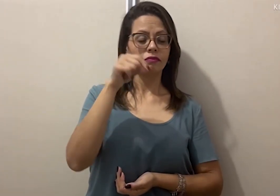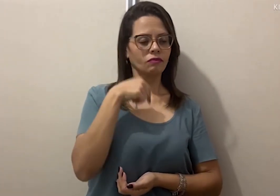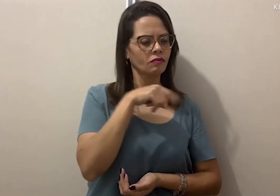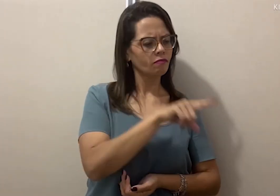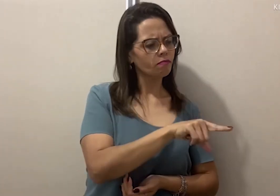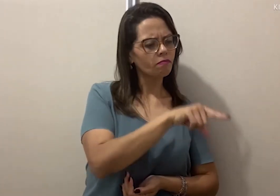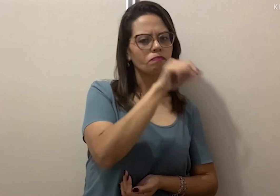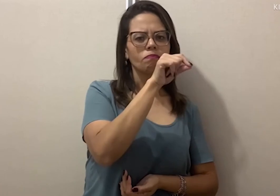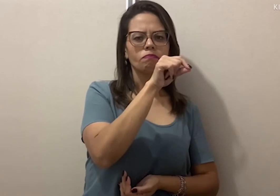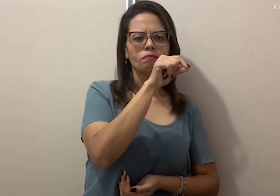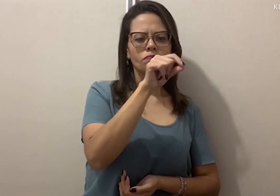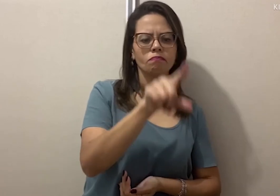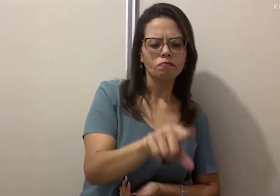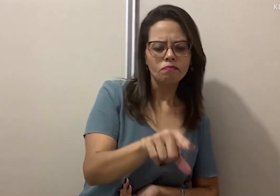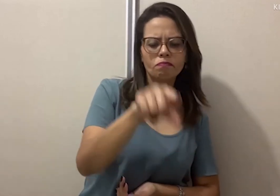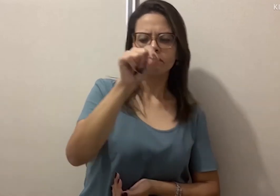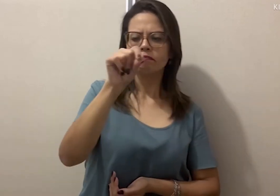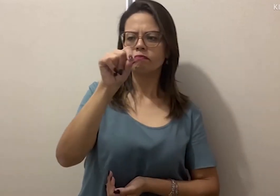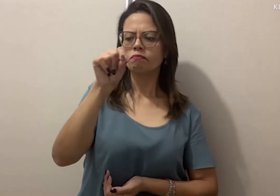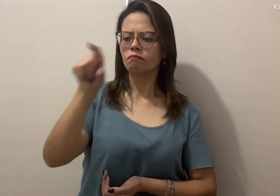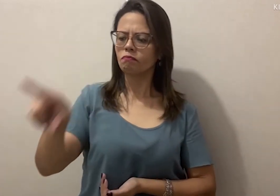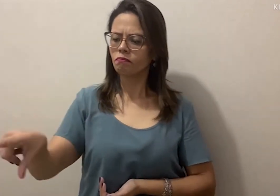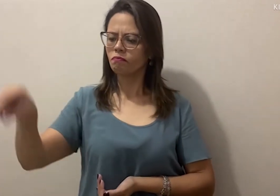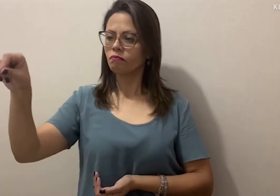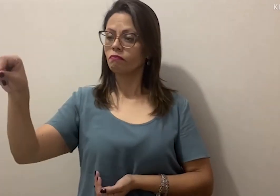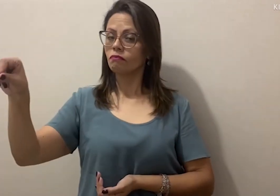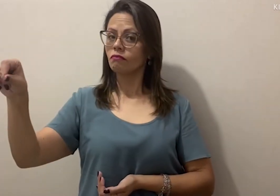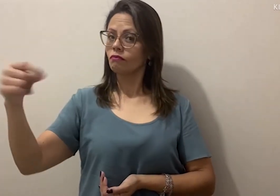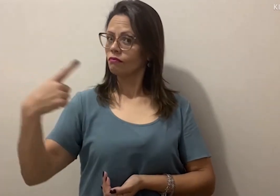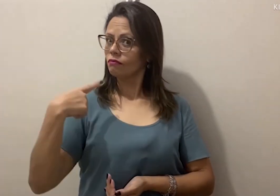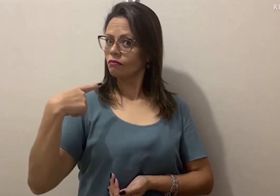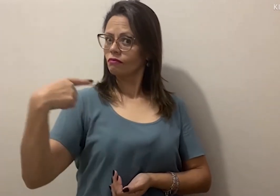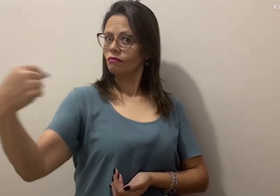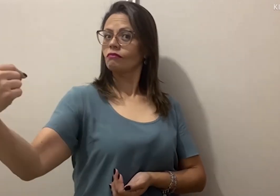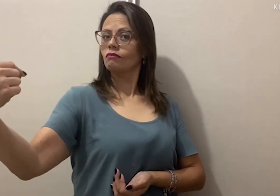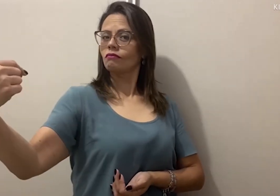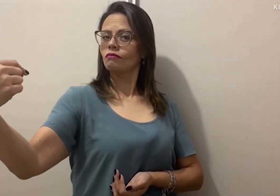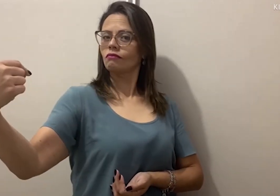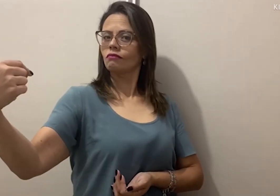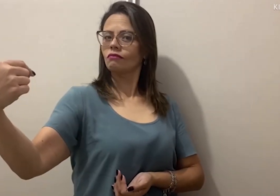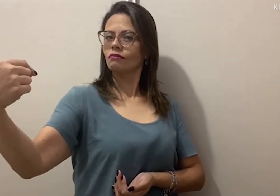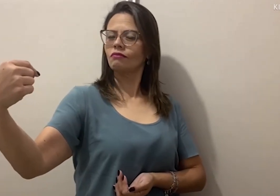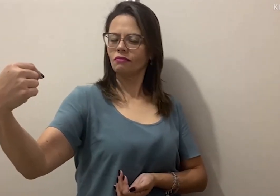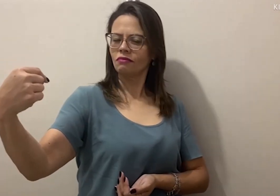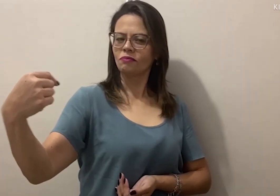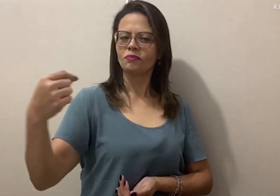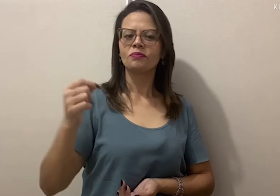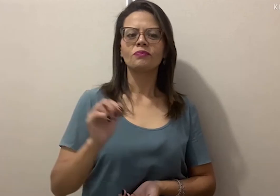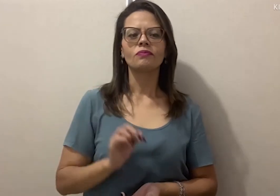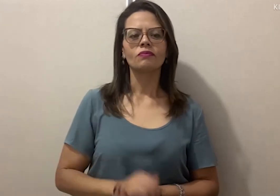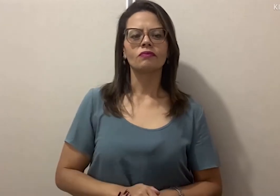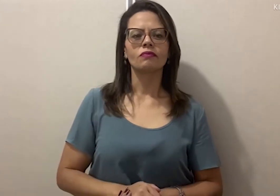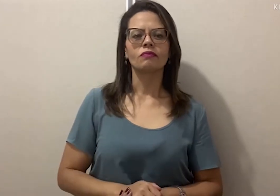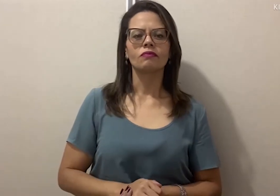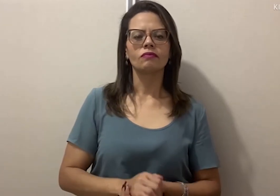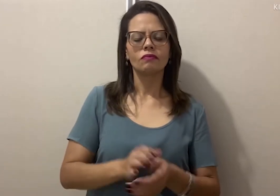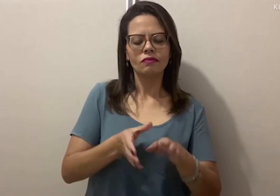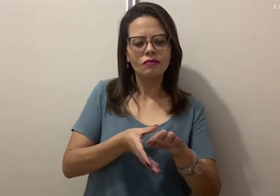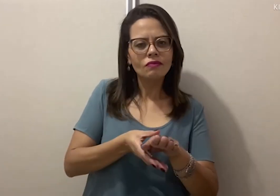Escolher. Eu escolho, eu escolho, eu escolho. Eu sou escolhida.